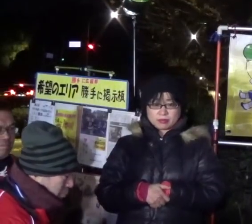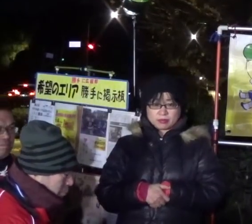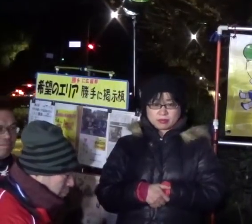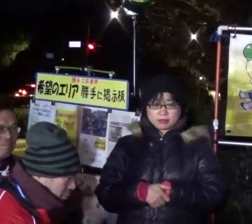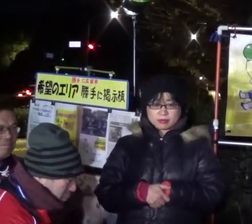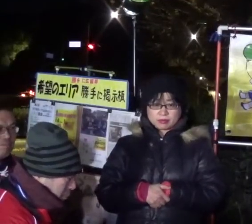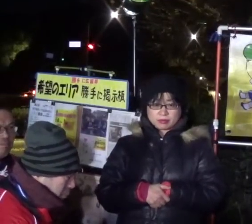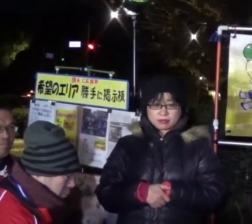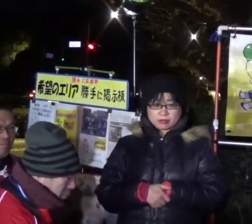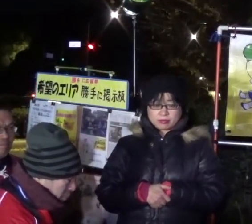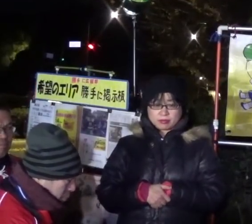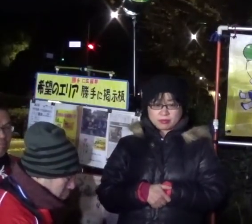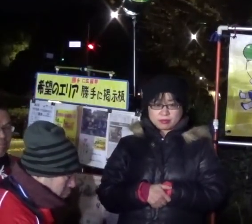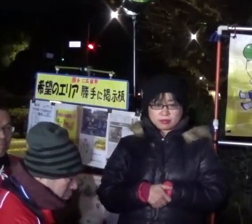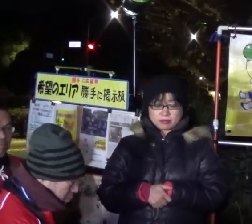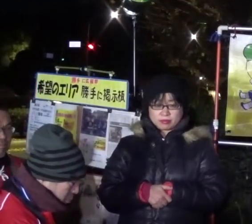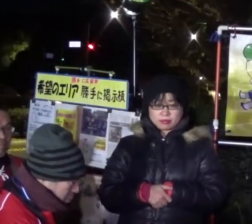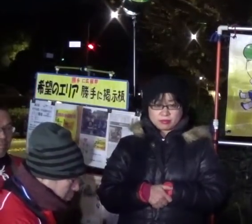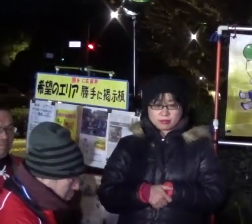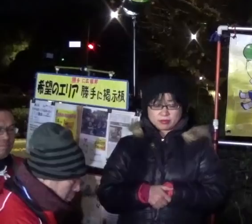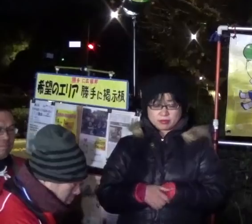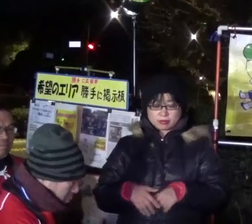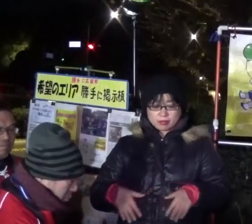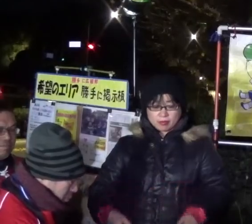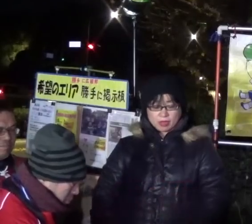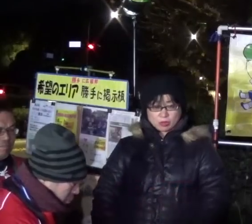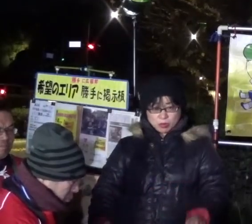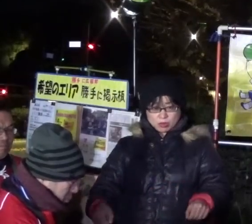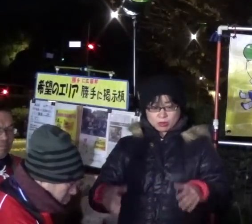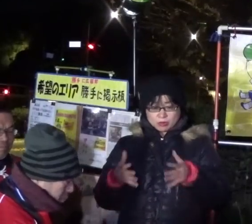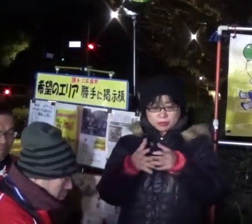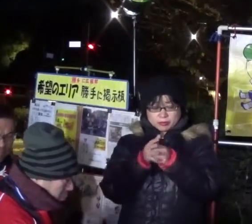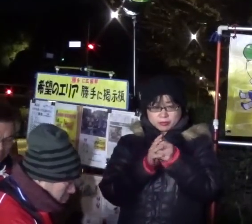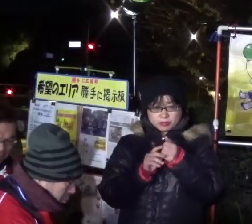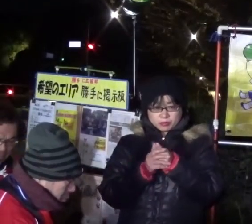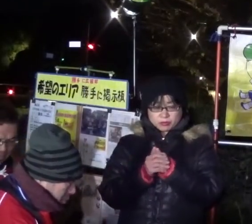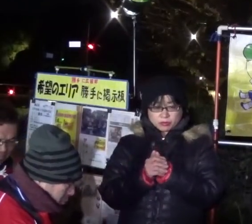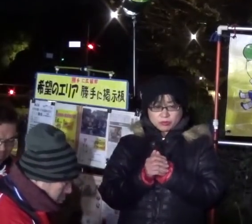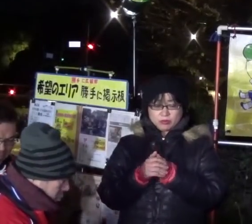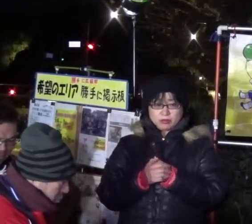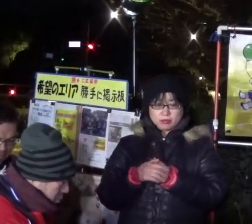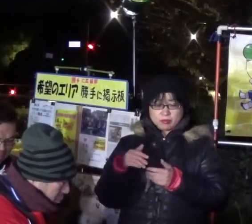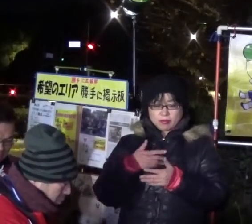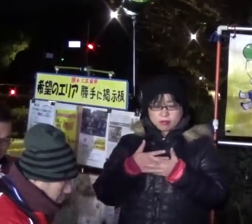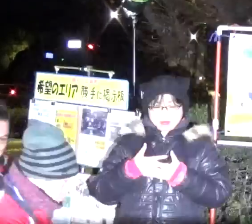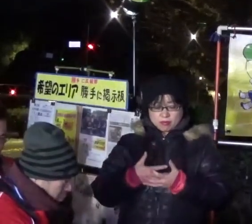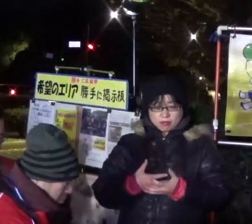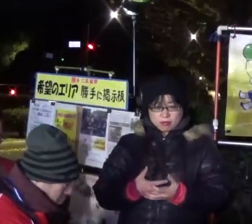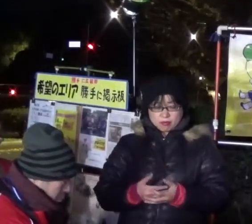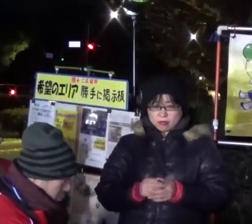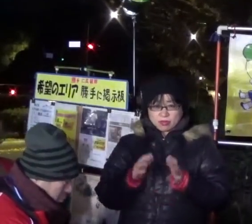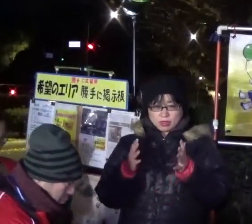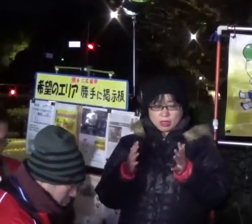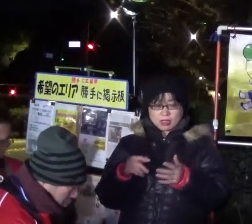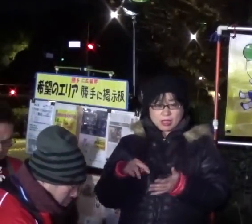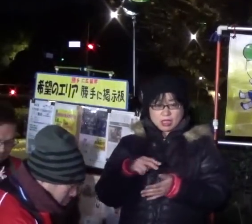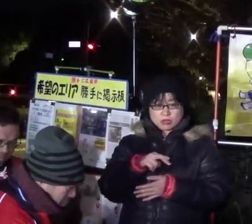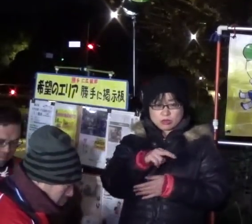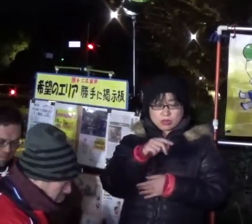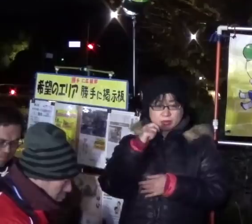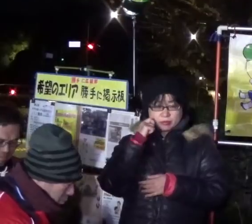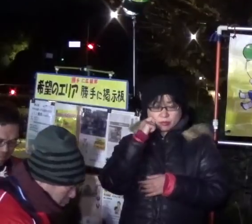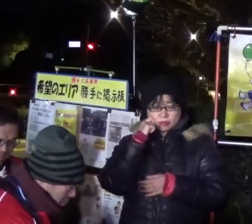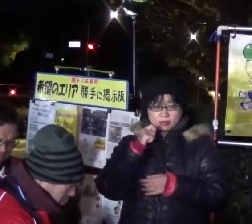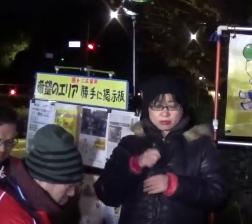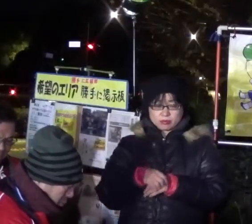ズボンの裾がまとわりついて、思い通りに歩けは